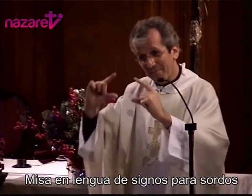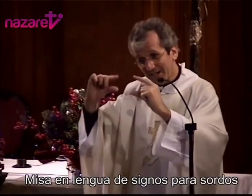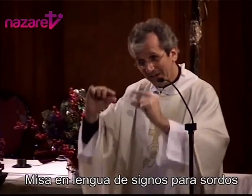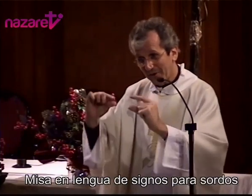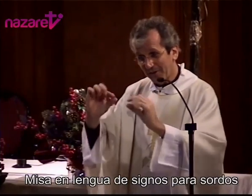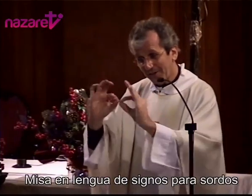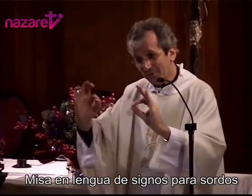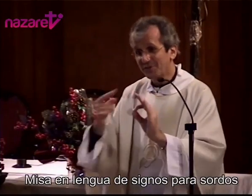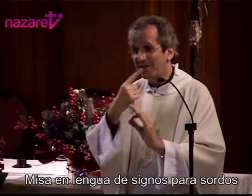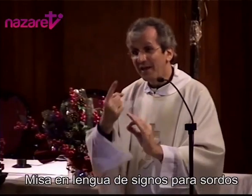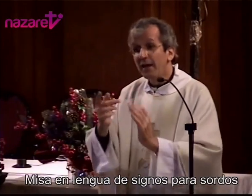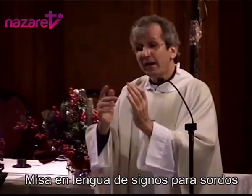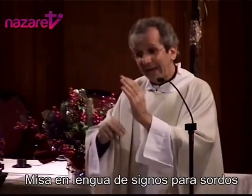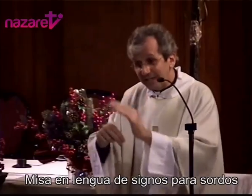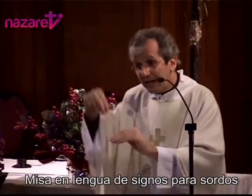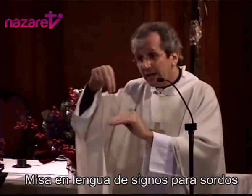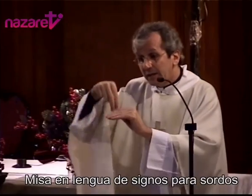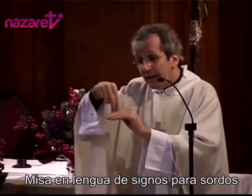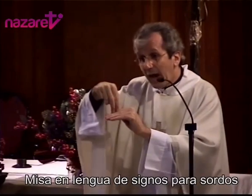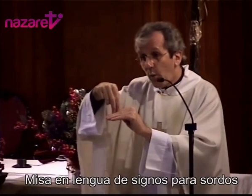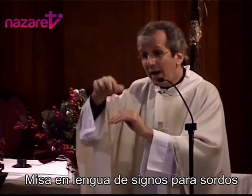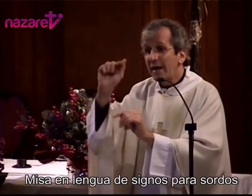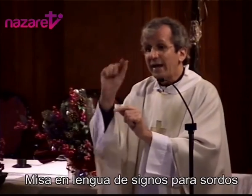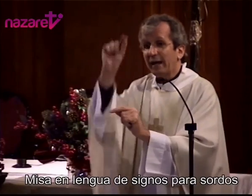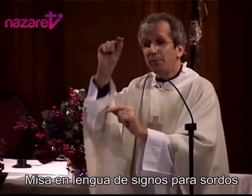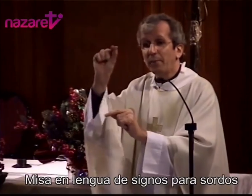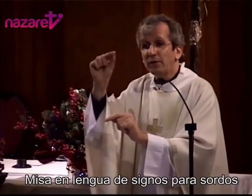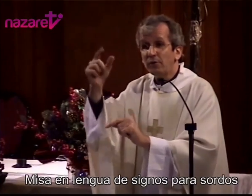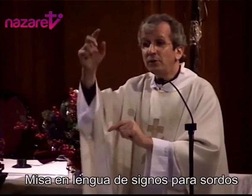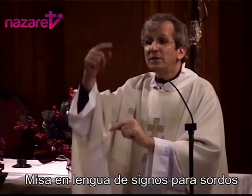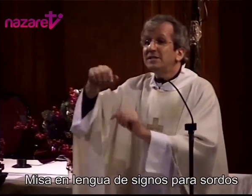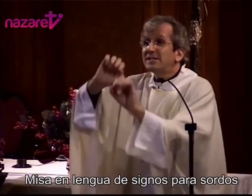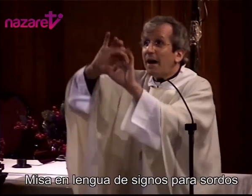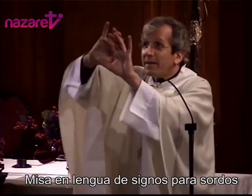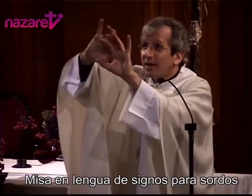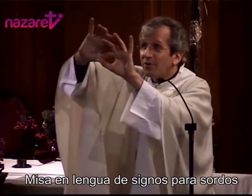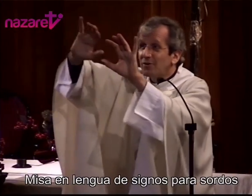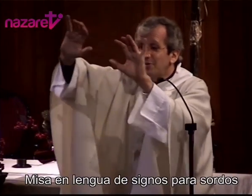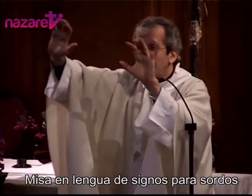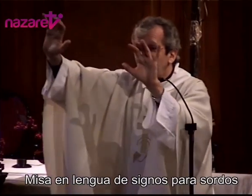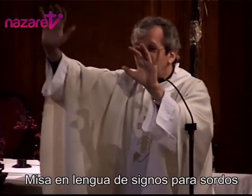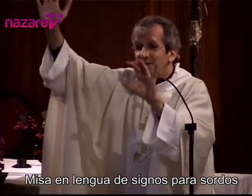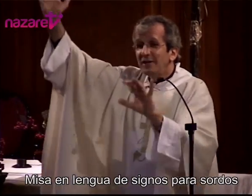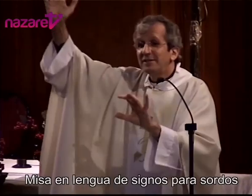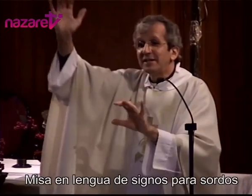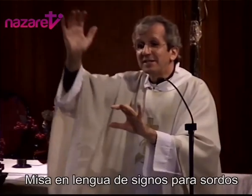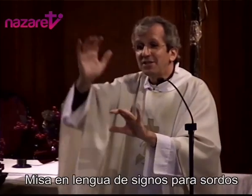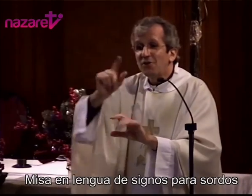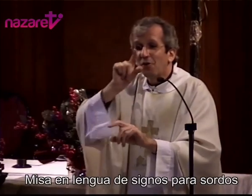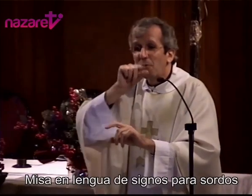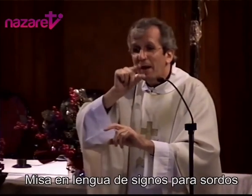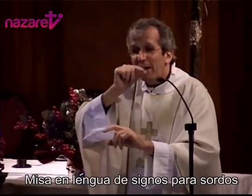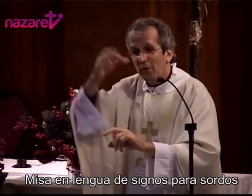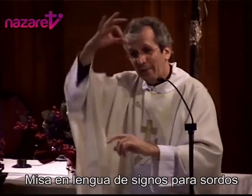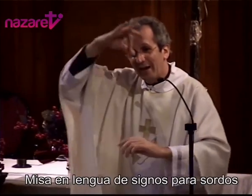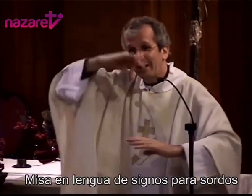el más cortito, pues nos dice que al salir del agua, en aquel momento, se abrieron los cielos, descendió